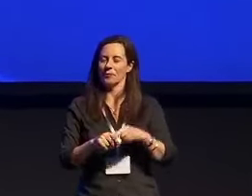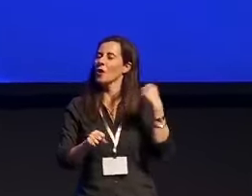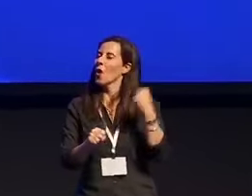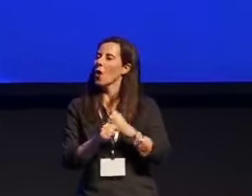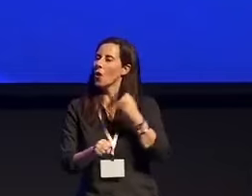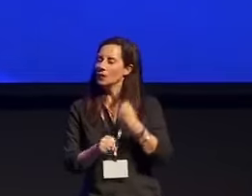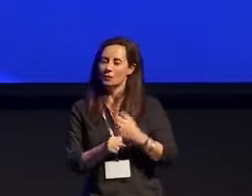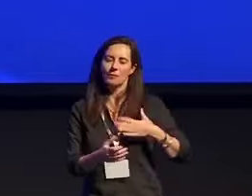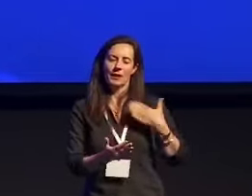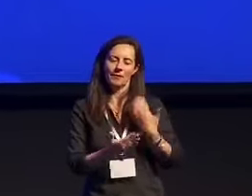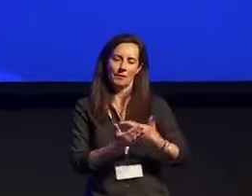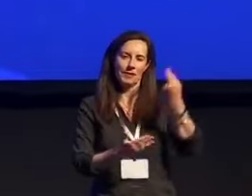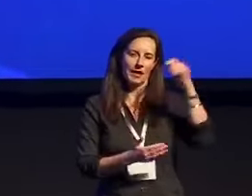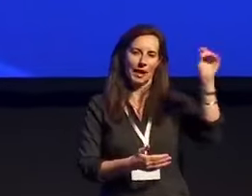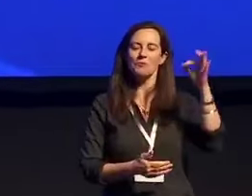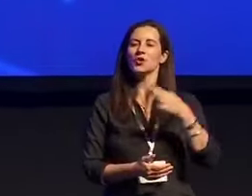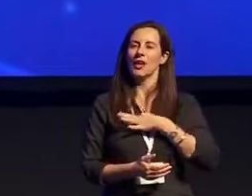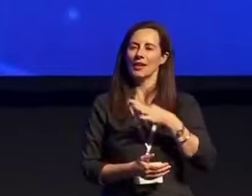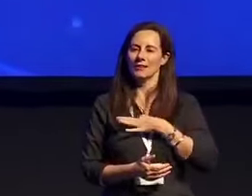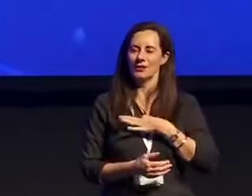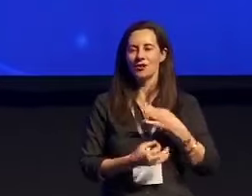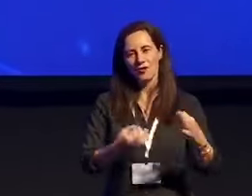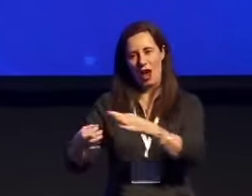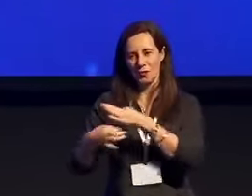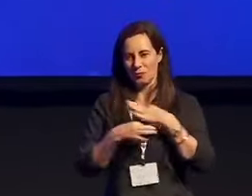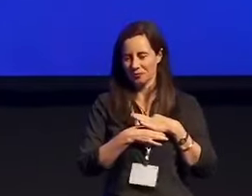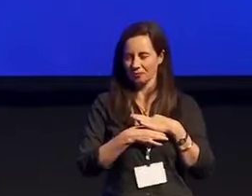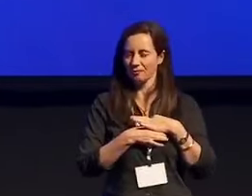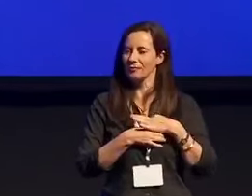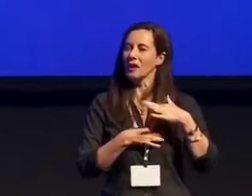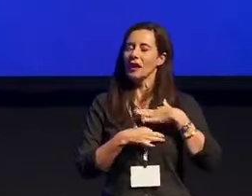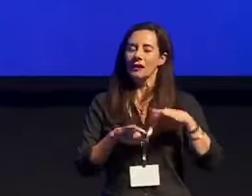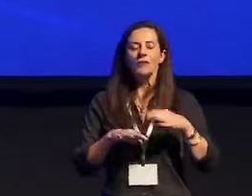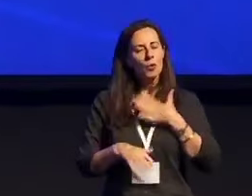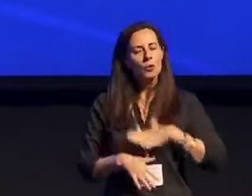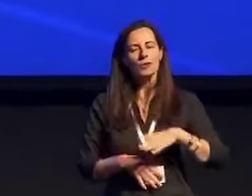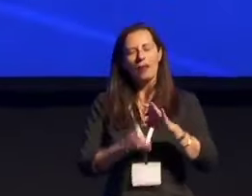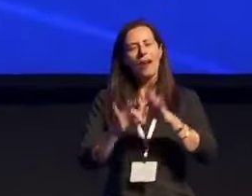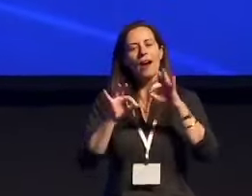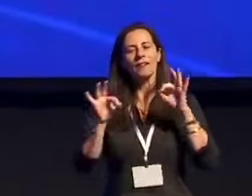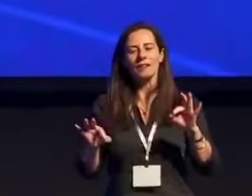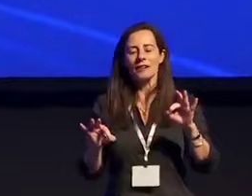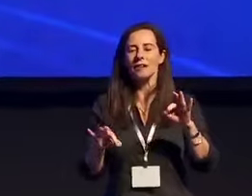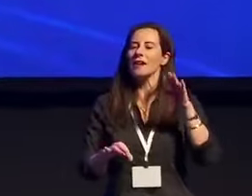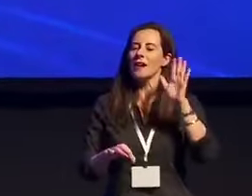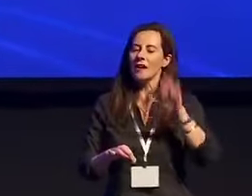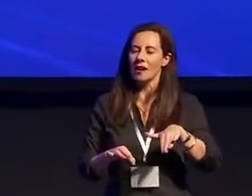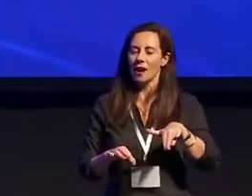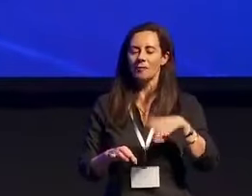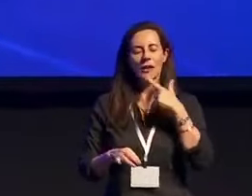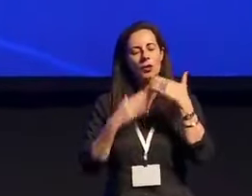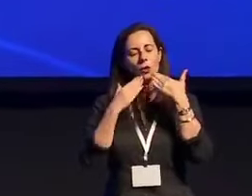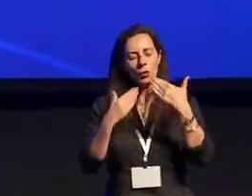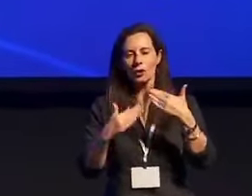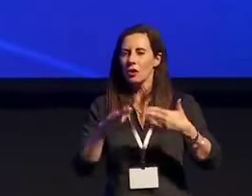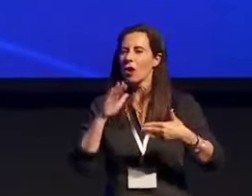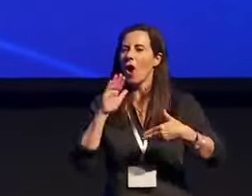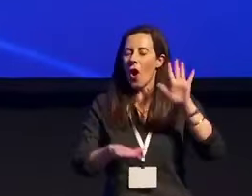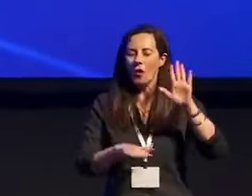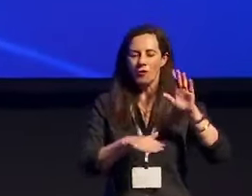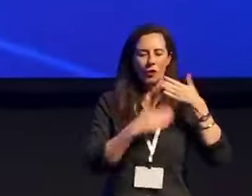עובדים ומתנדבים יקרים שלי, שלנו. אני מצאתי לנכון לפתוח את דבריי דווקא בתודות, שלרוב